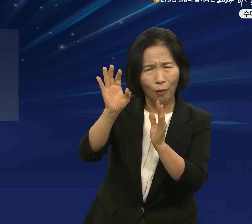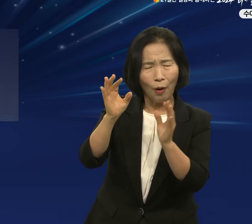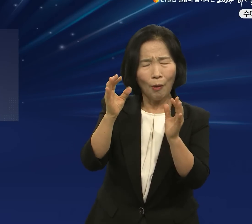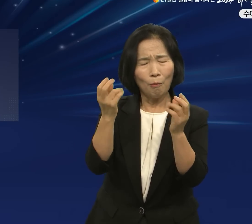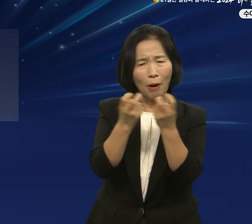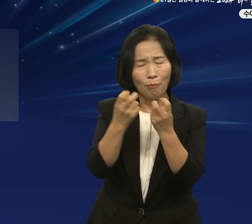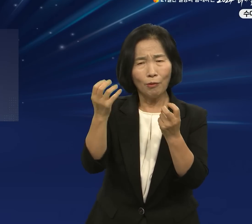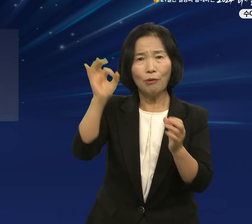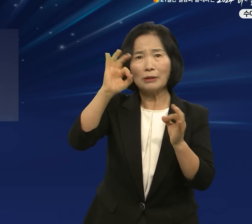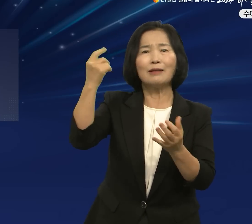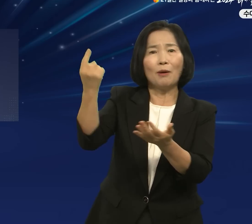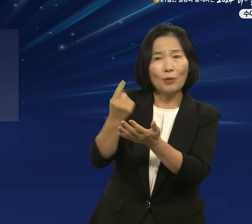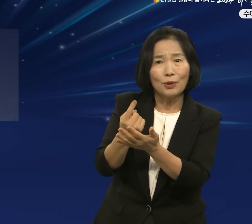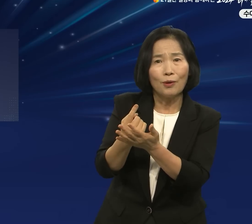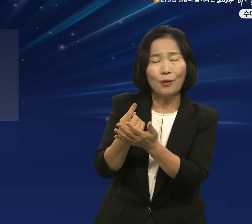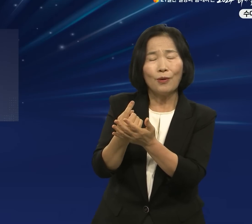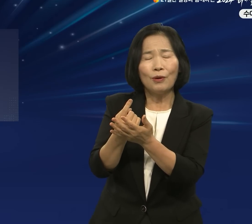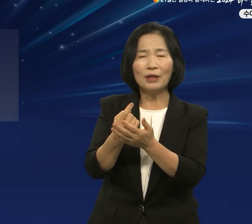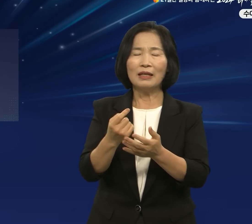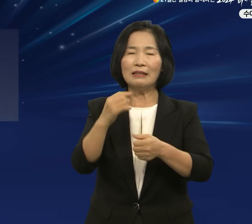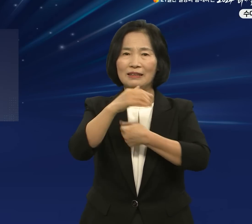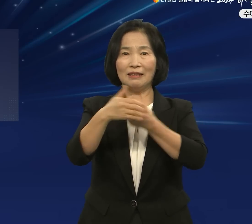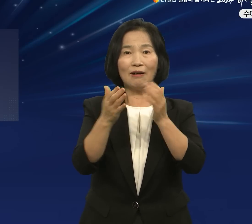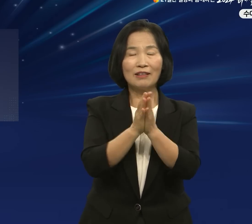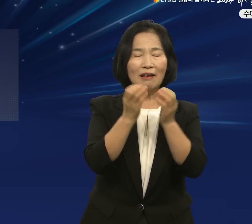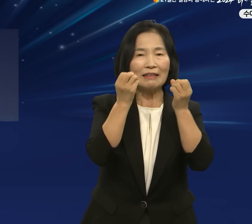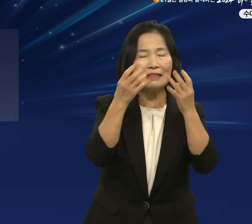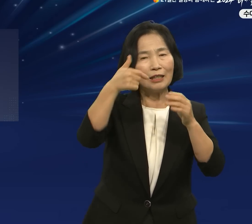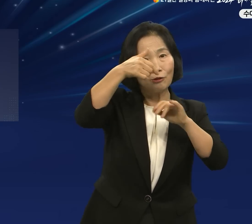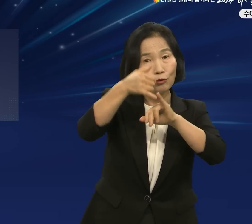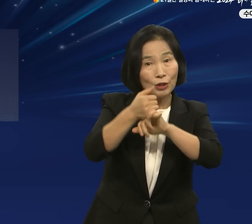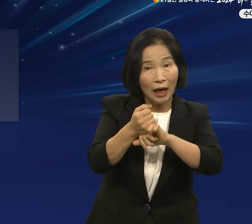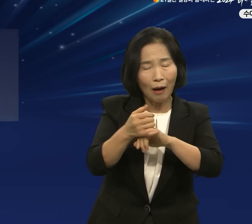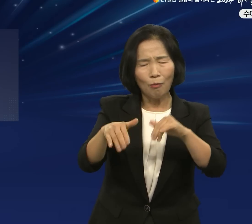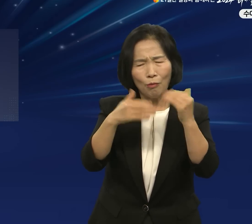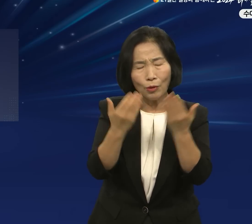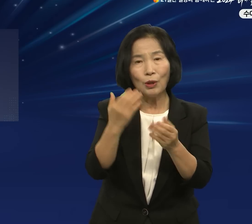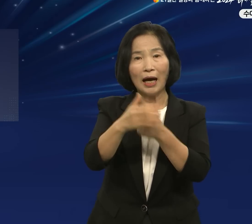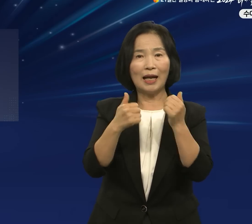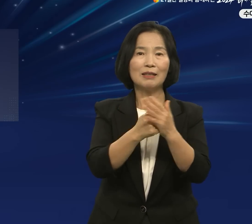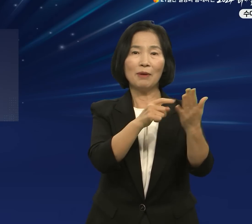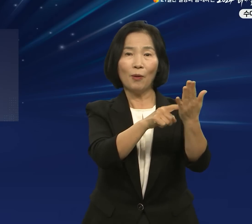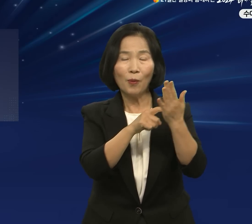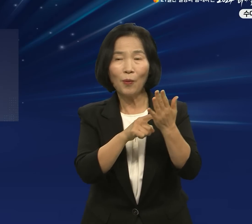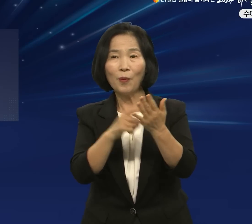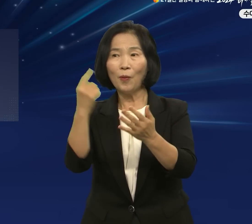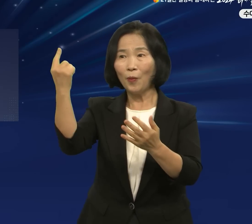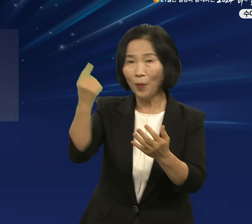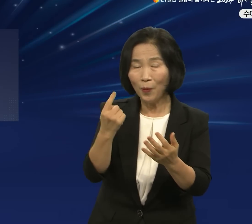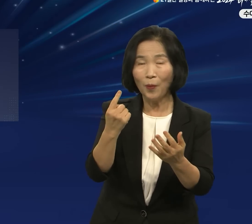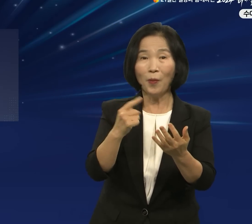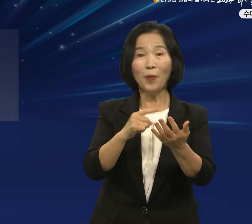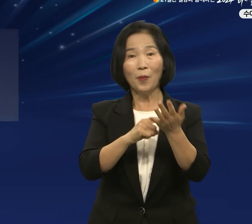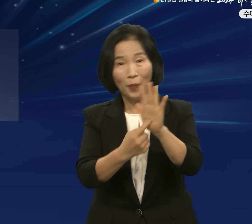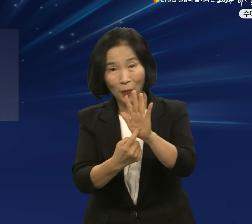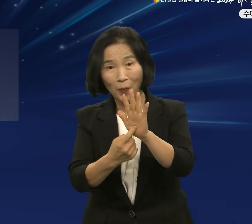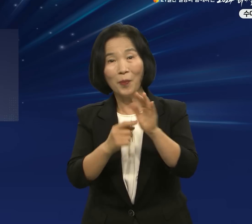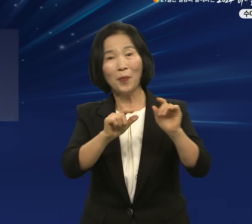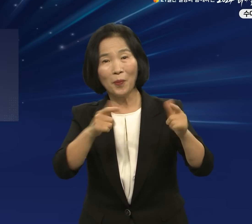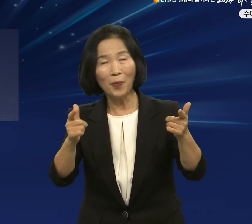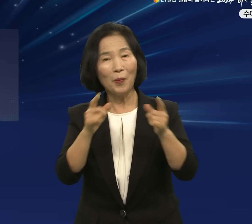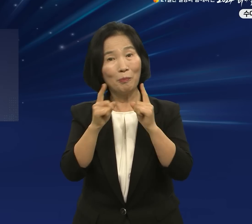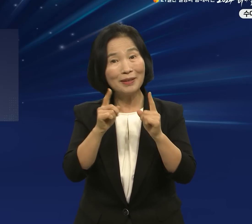모습입니다. 온통 신구약이 하나님의 임재와 현현을 나타내는 그런